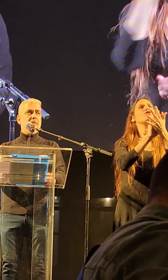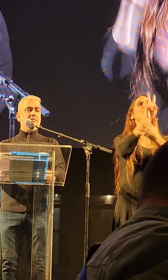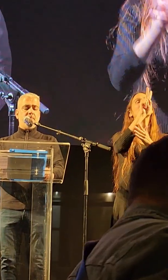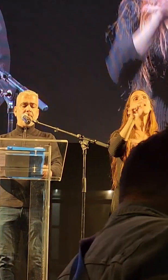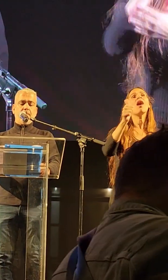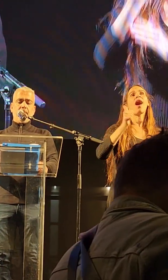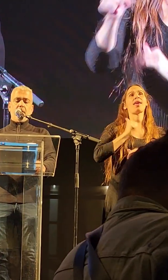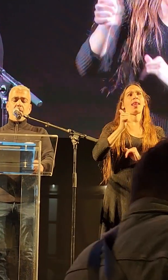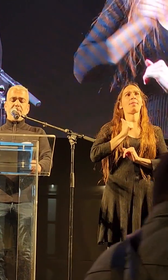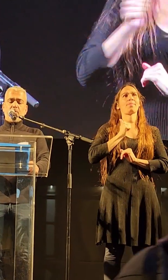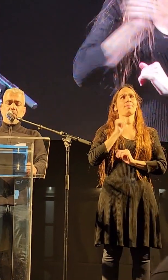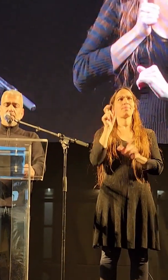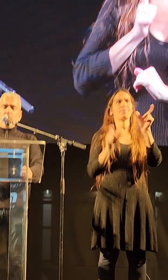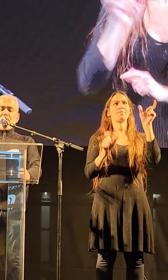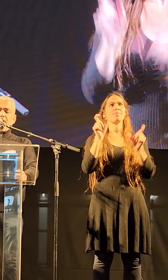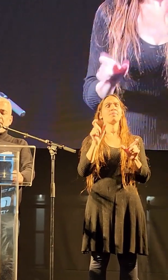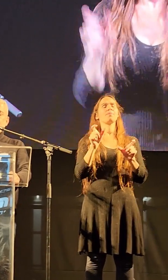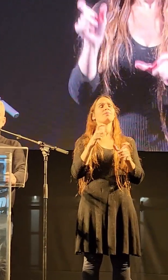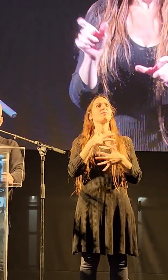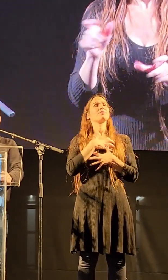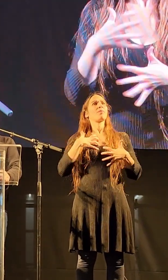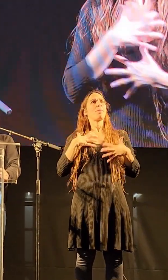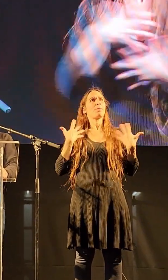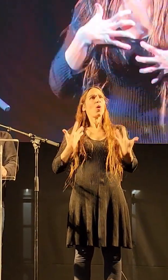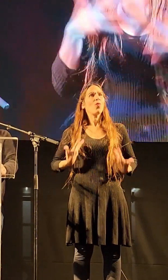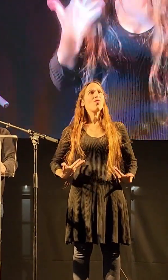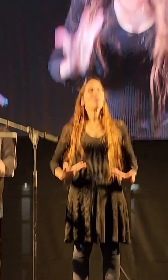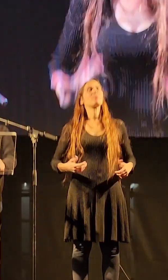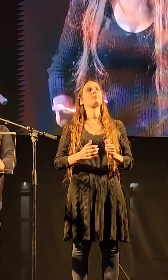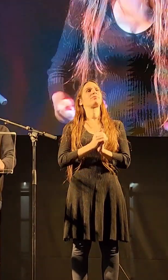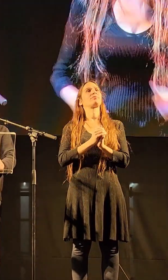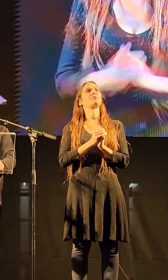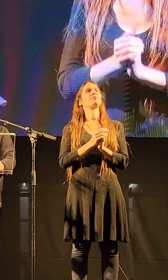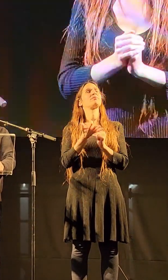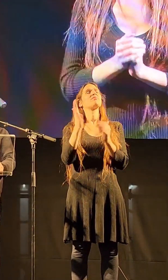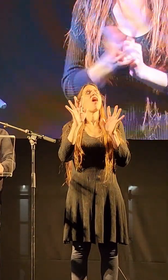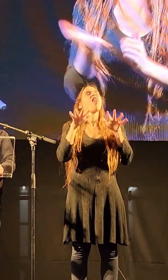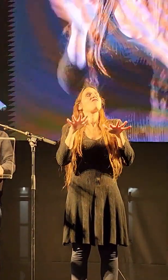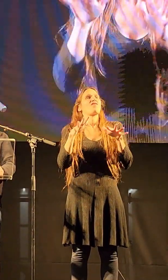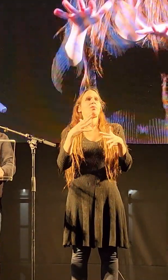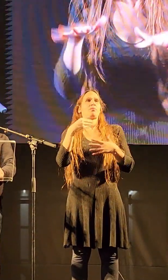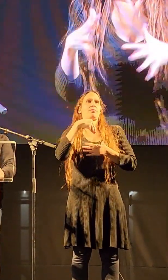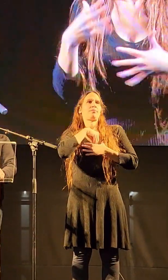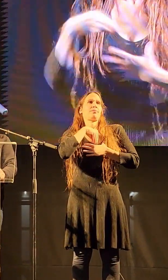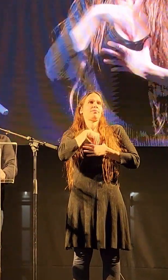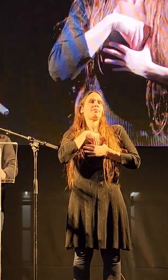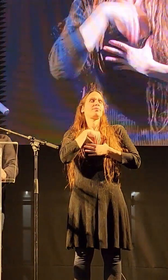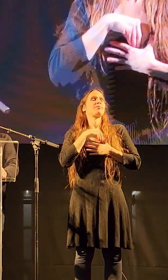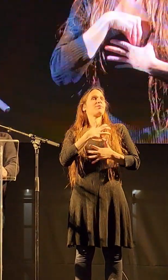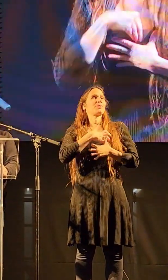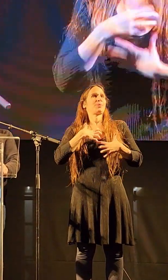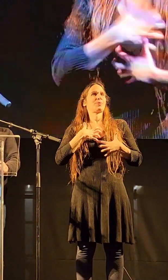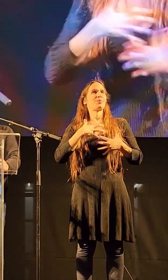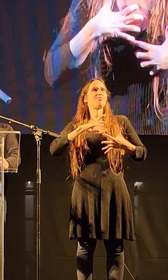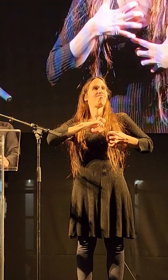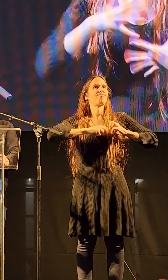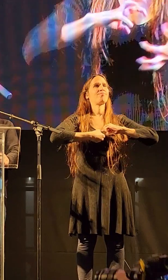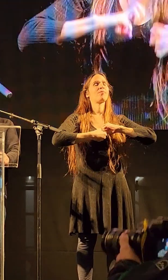חדשה בחיים. 1,312 חיילים בגופם, עוד אלפים רבים בנפשם.